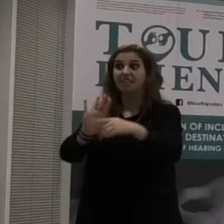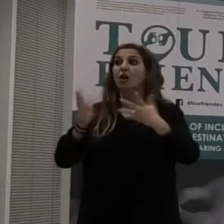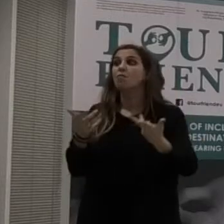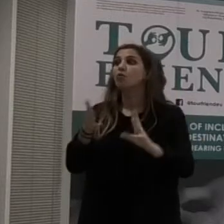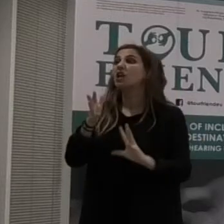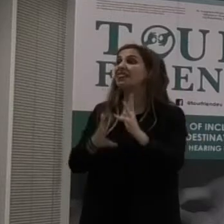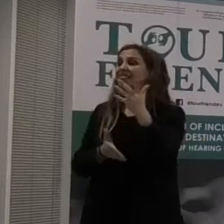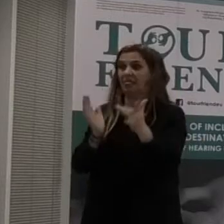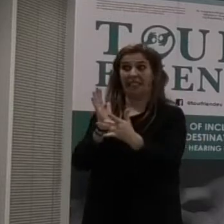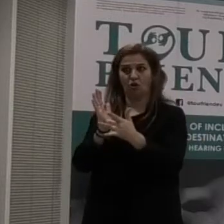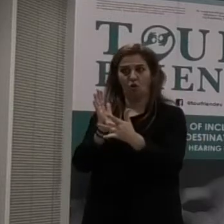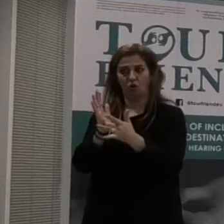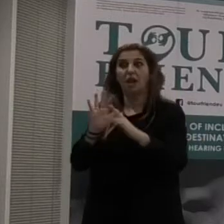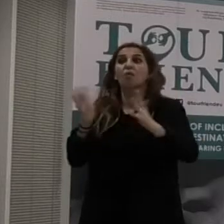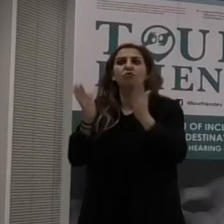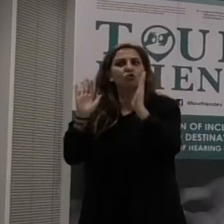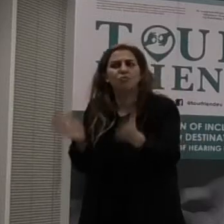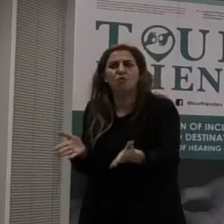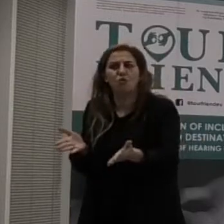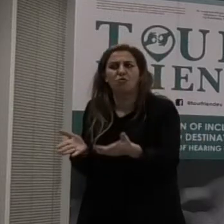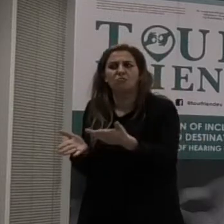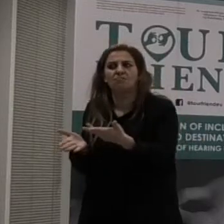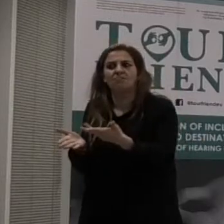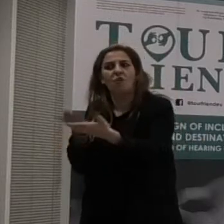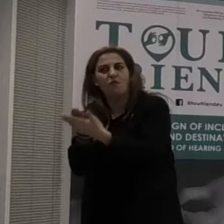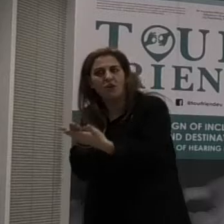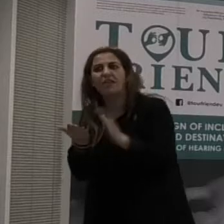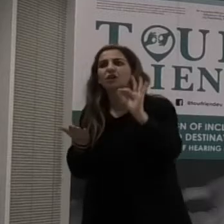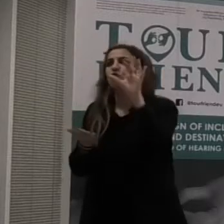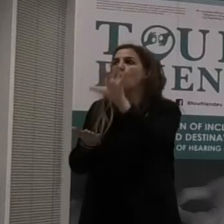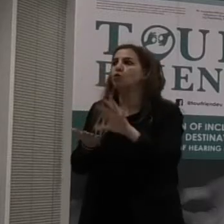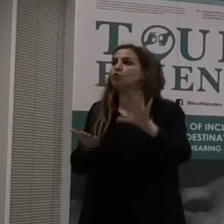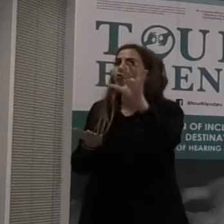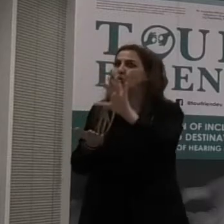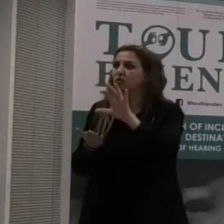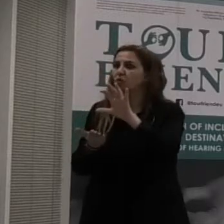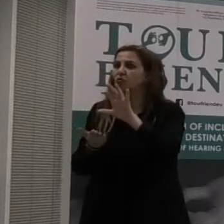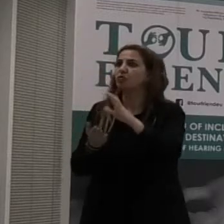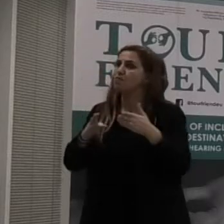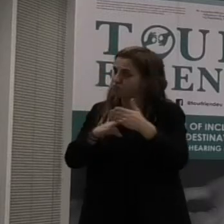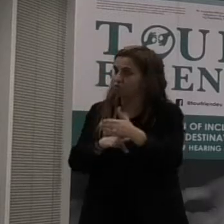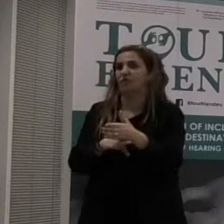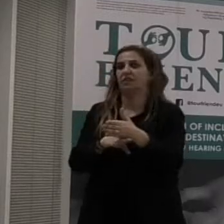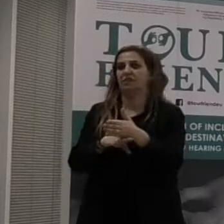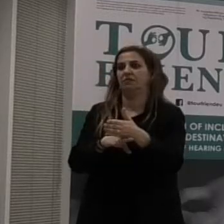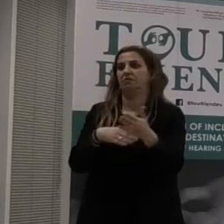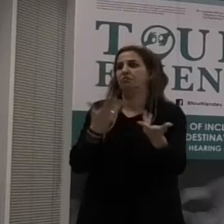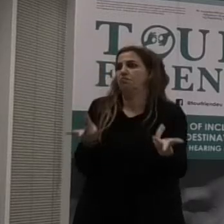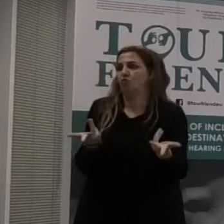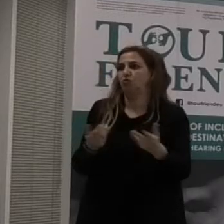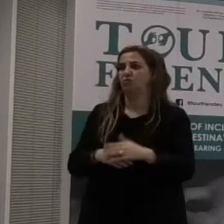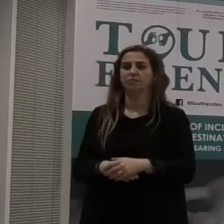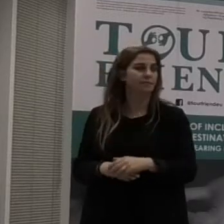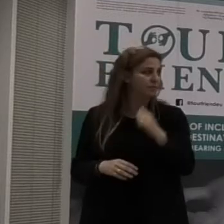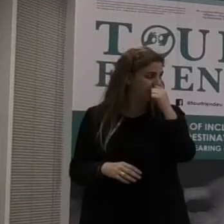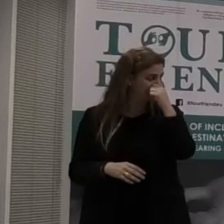να αξιοποιηθεί έτσι ώστε ο τουρισμός να είναι έτσι πιο συμπεριληπτικός. Αλίκη, να